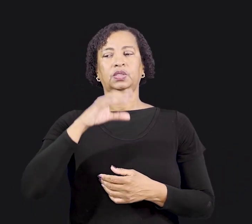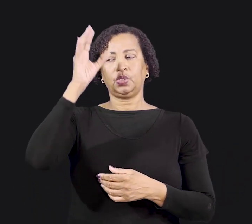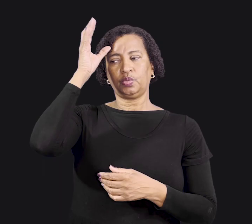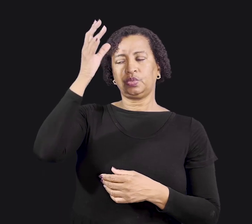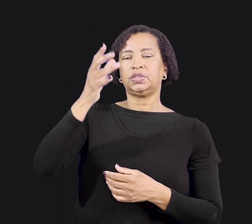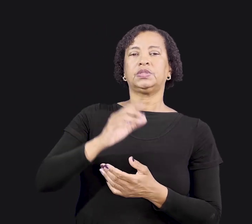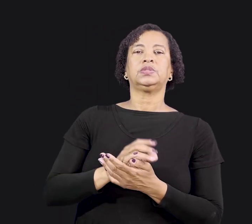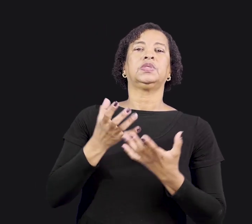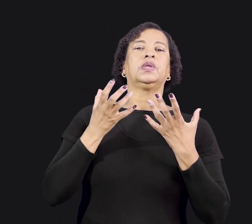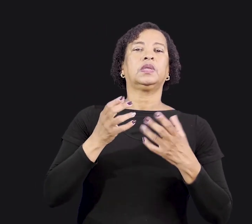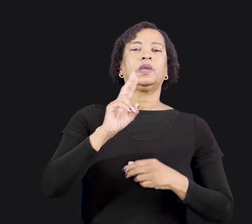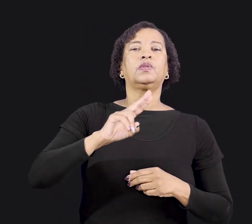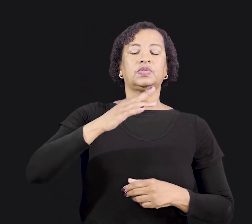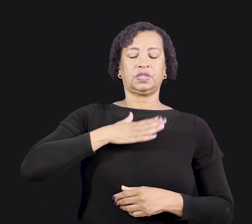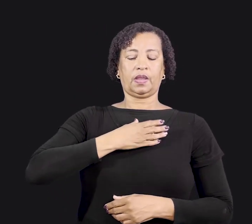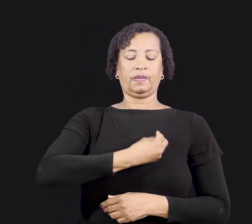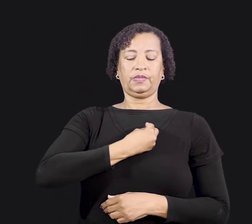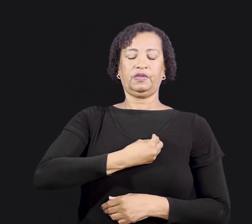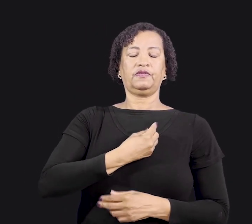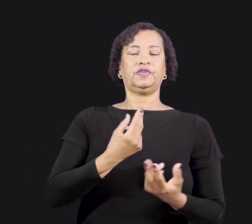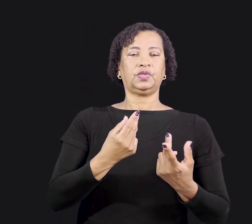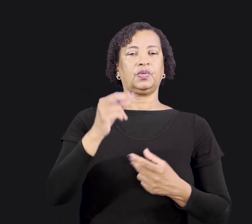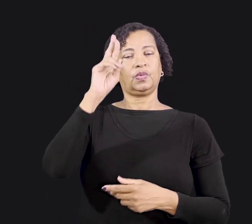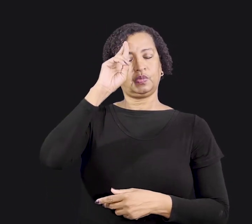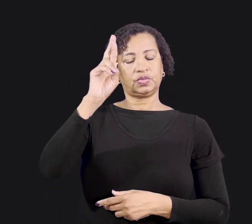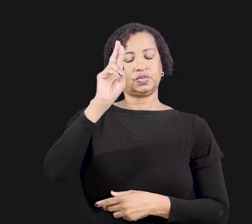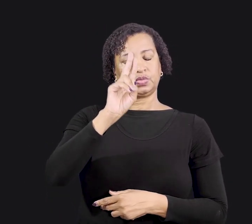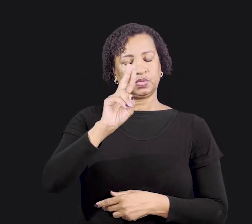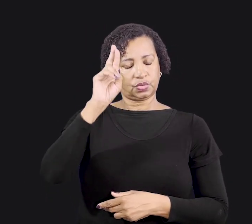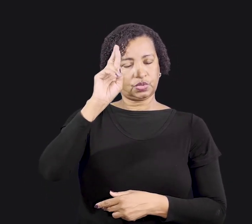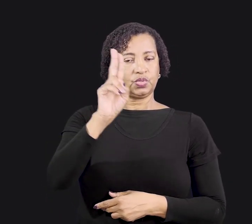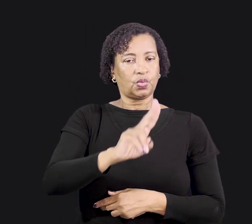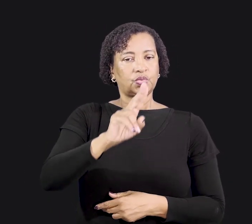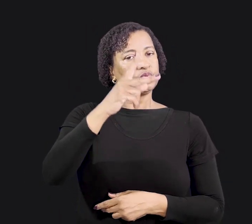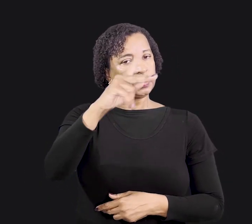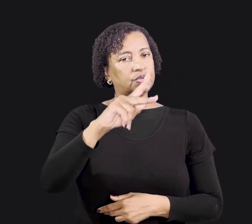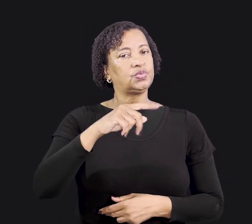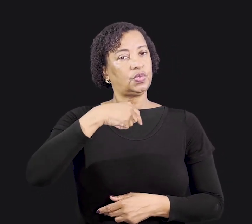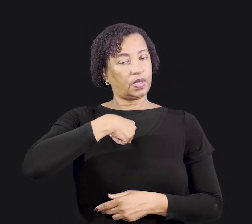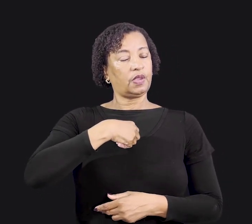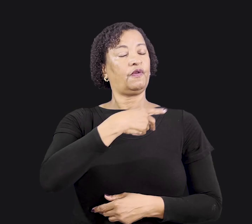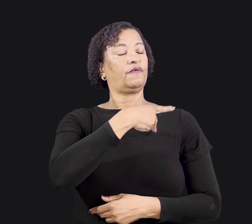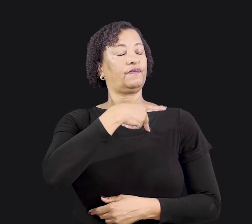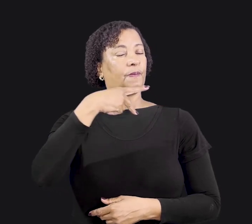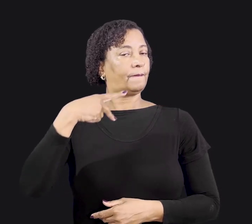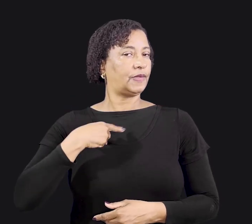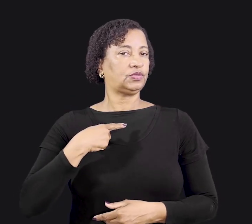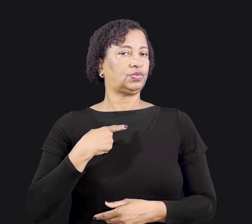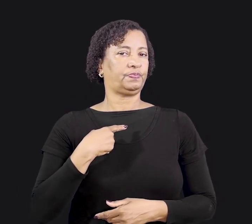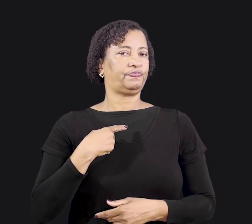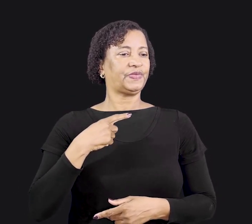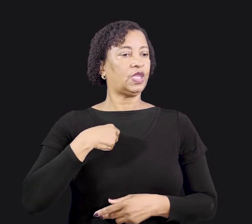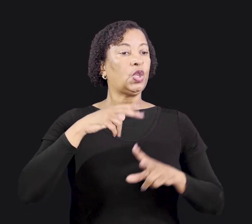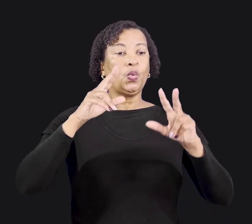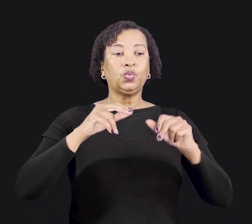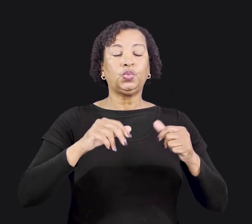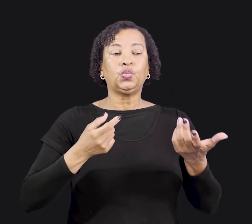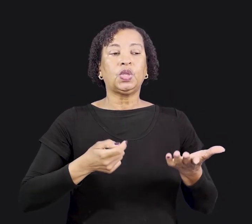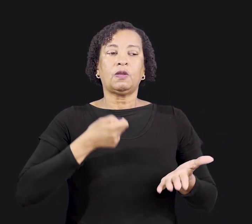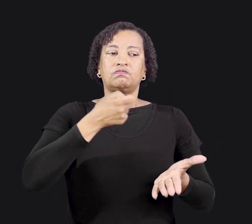decisão. Quero usar a minha vida como o Senhor usou a sua, pai. Eu vou ser pastor. Eu nunca impus nada a ele.